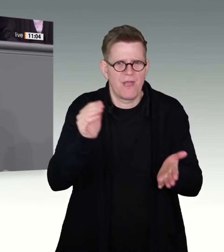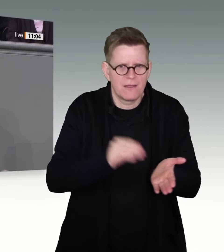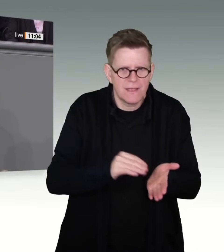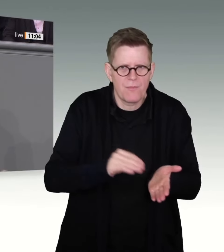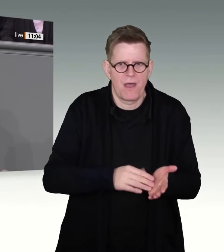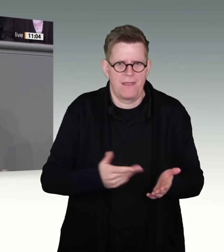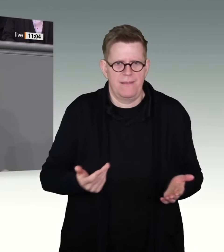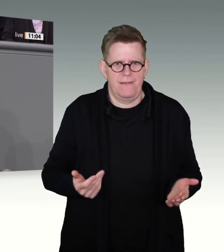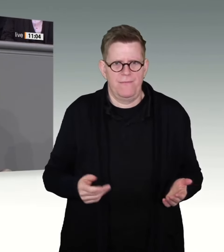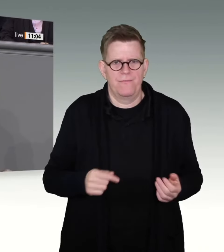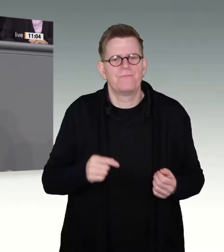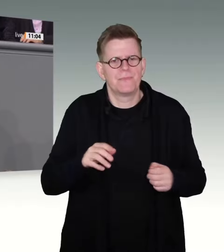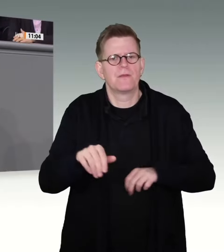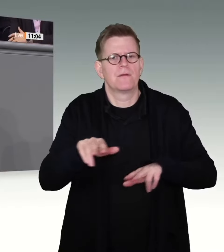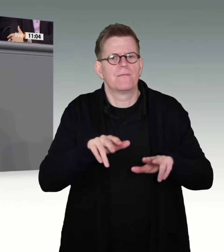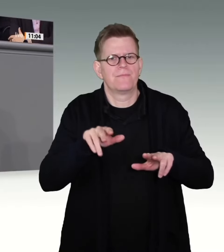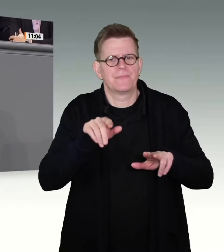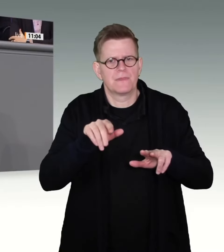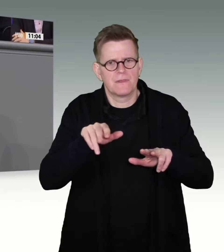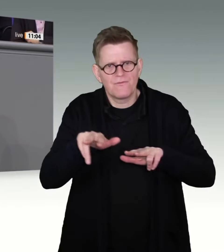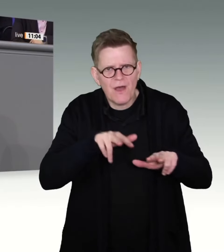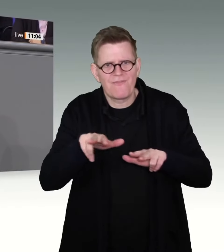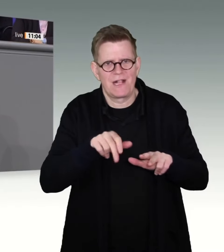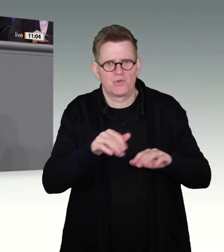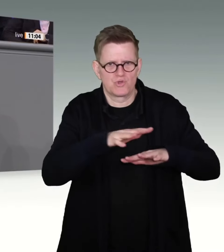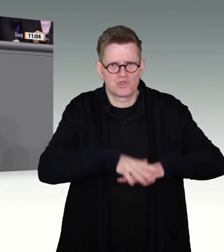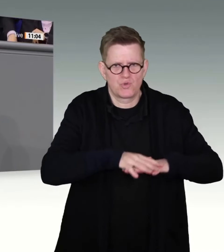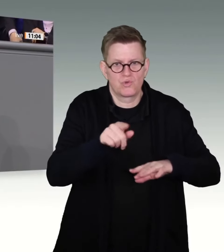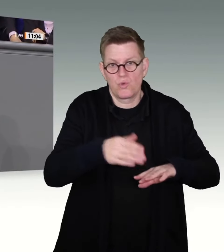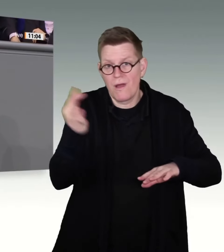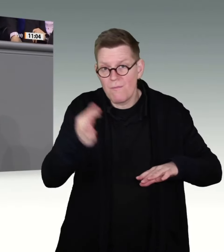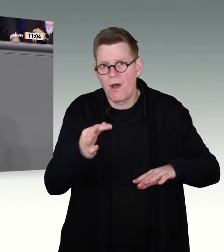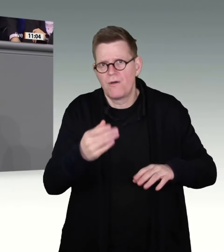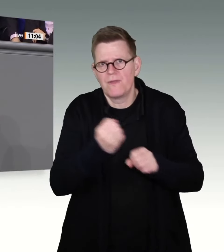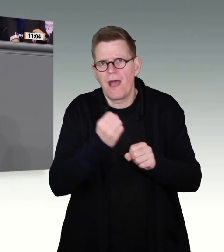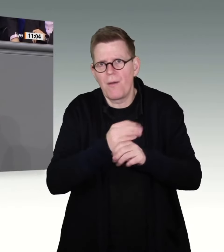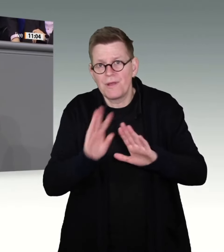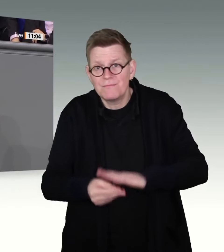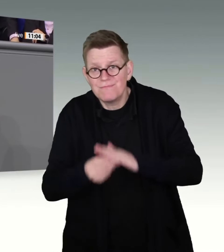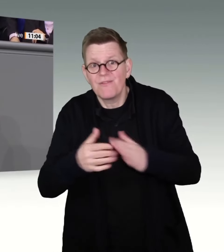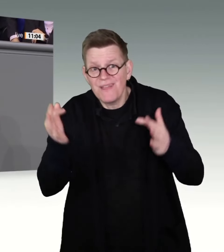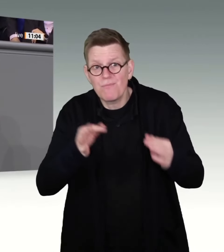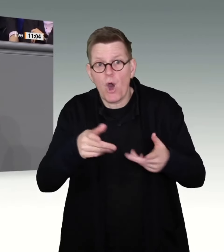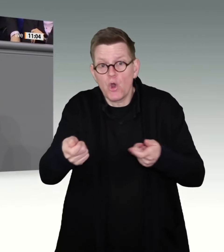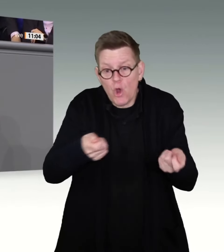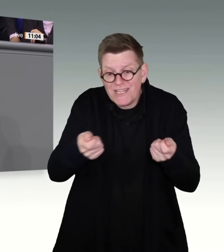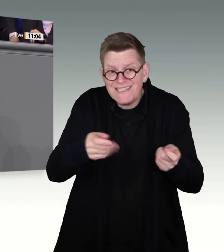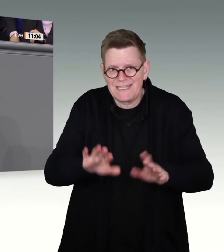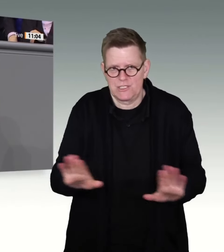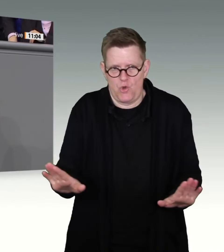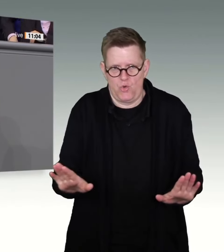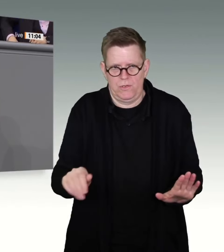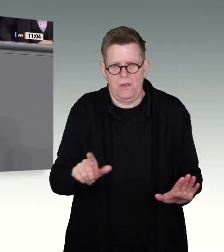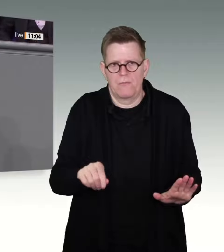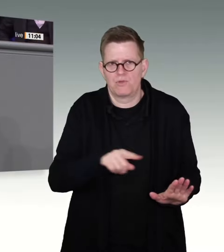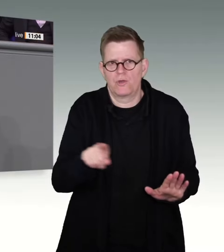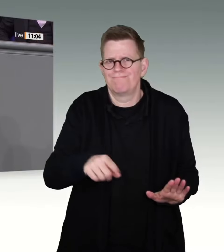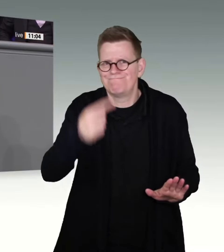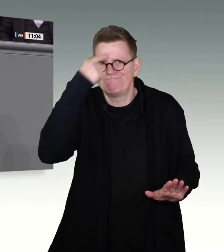förderalen Verwaltungsstruktur für ihre Arbeitsunterstützung brauchen Koordination. An all diesen Stellen muss das Bewusstsein für den